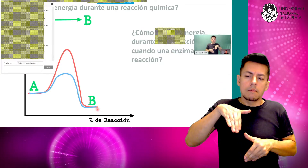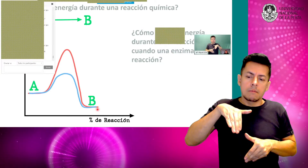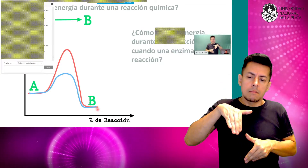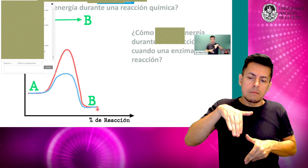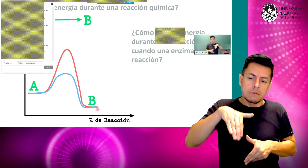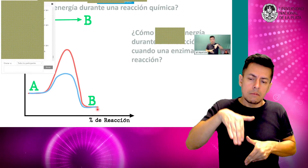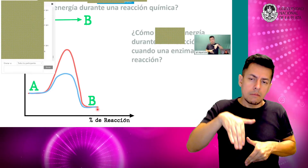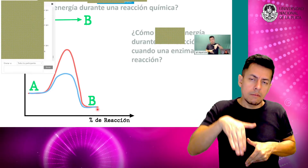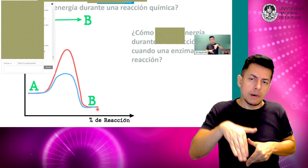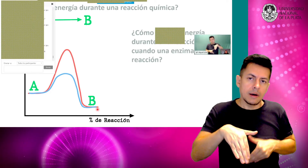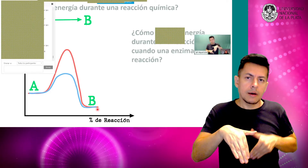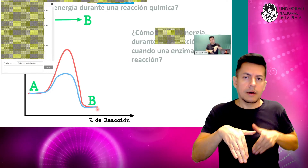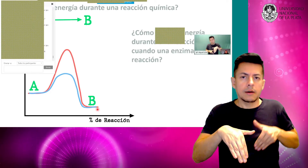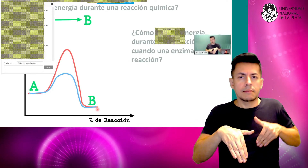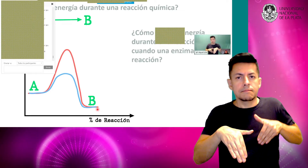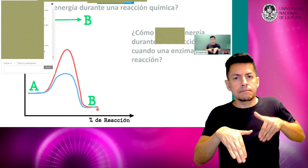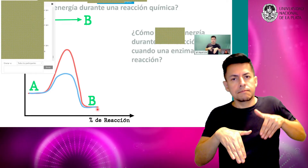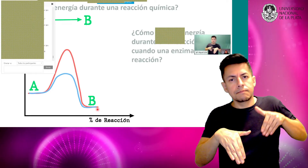lento, ¿sí?